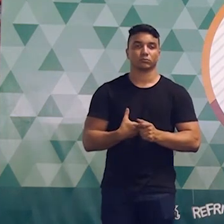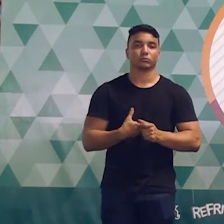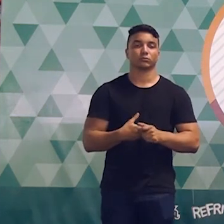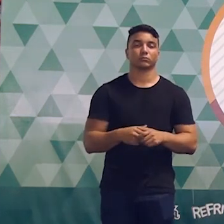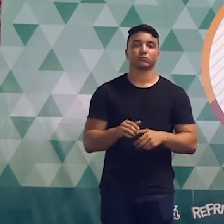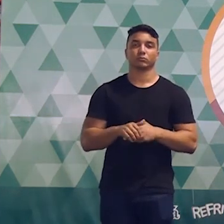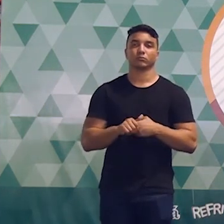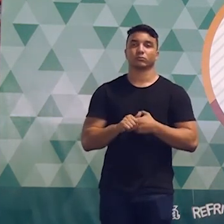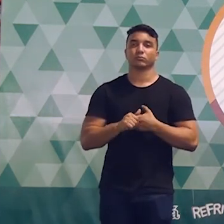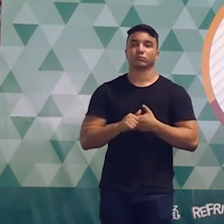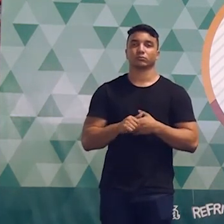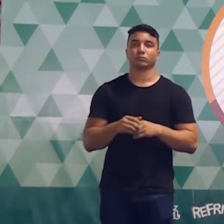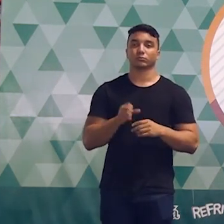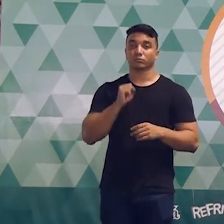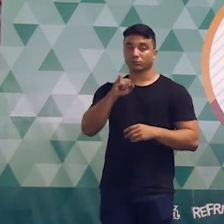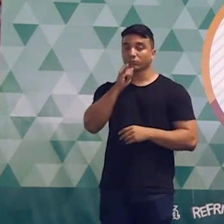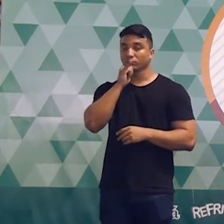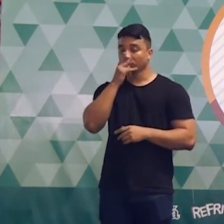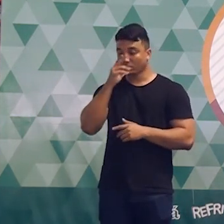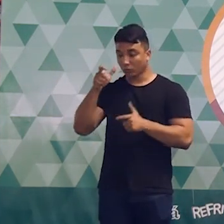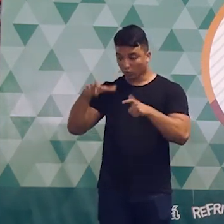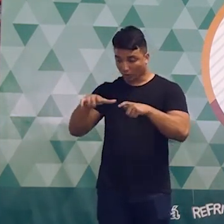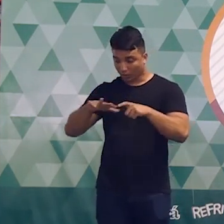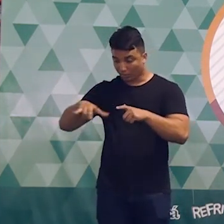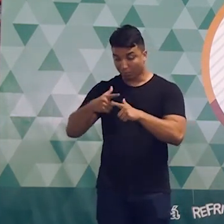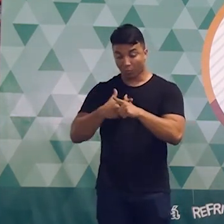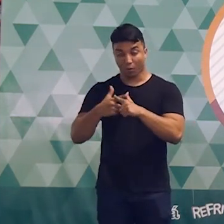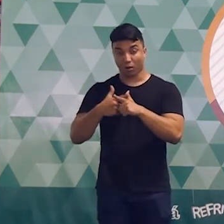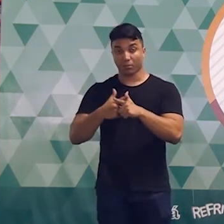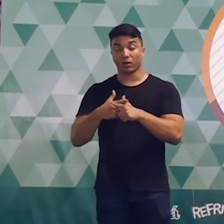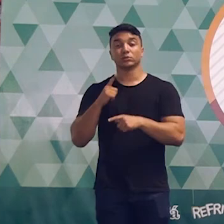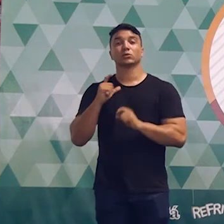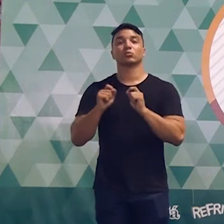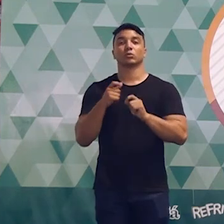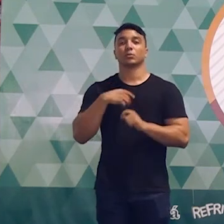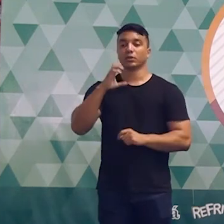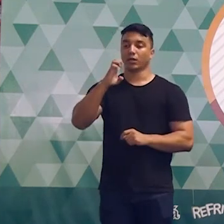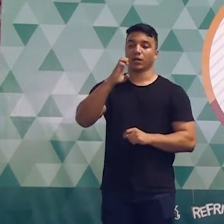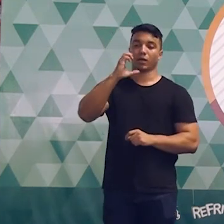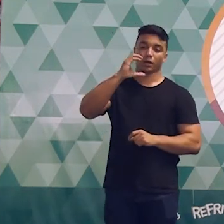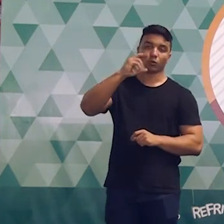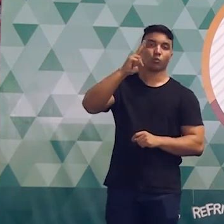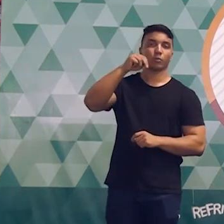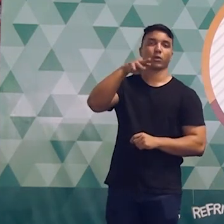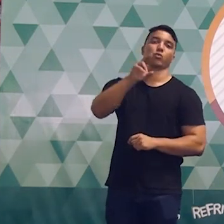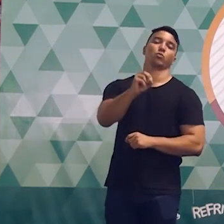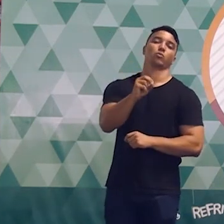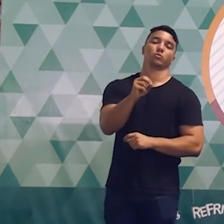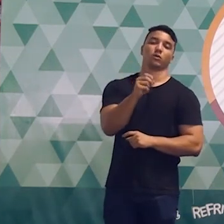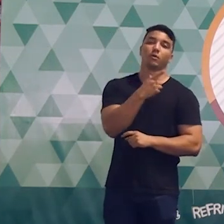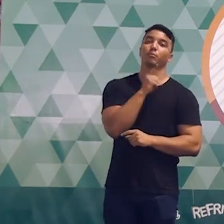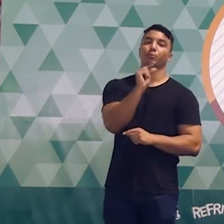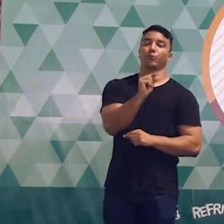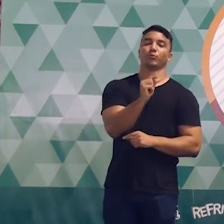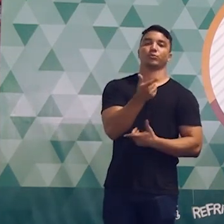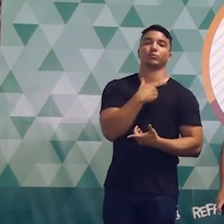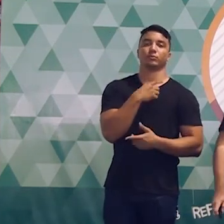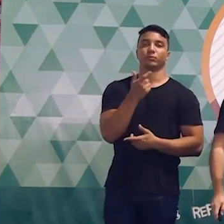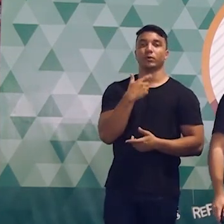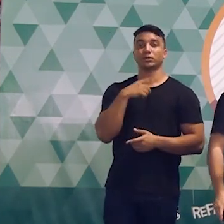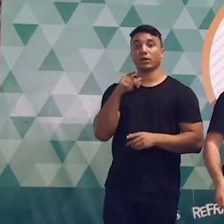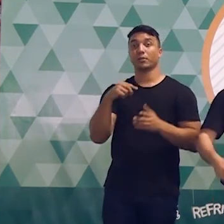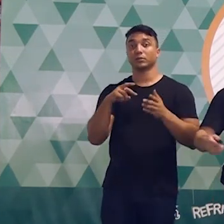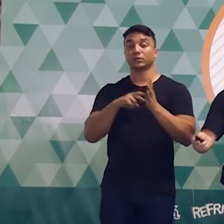Então, quer dizer, quanto mais problemático for o lugar, vai ser menos ecúmeno. Vai ser uma região mais